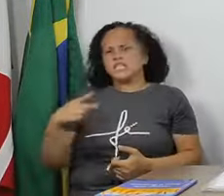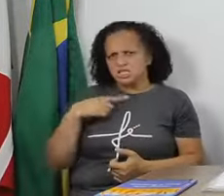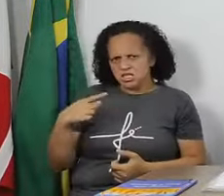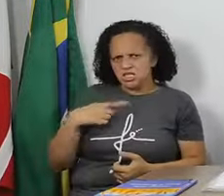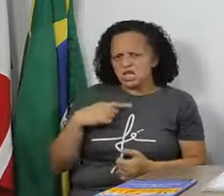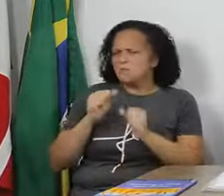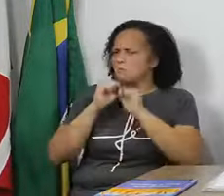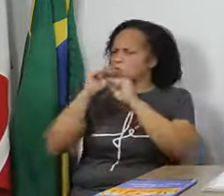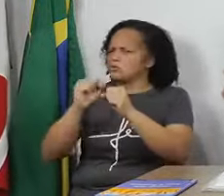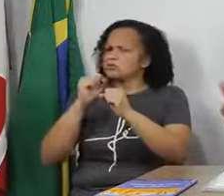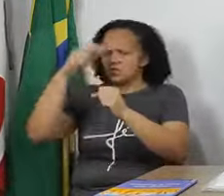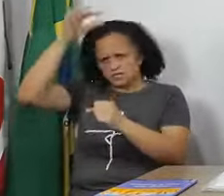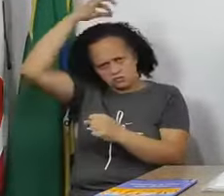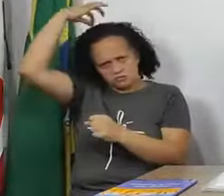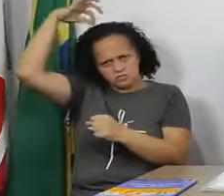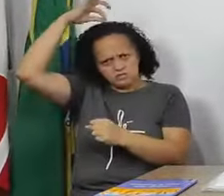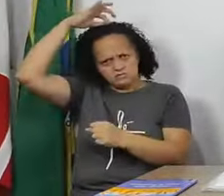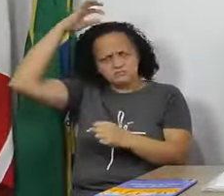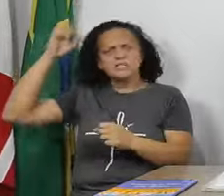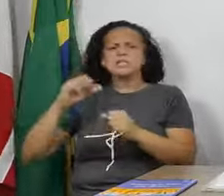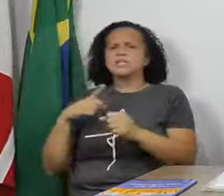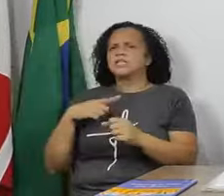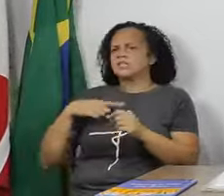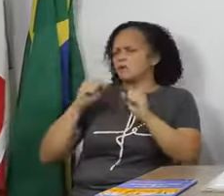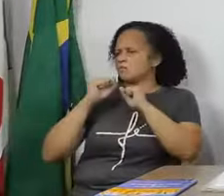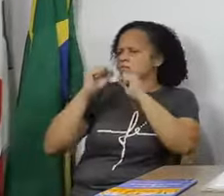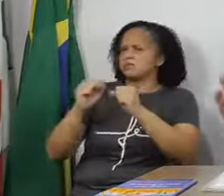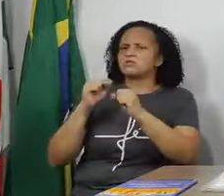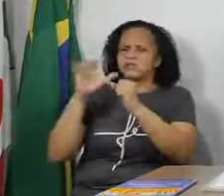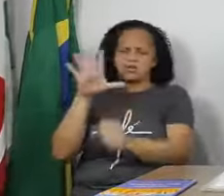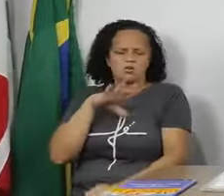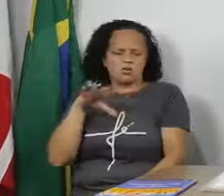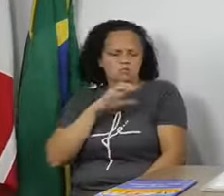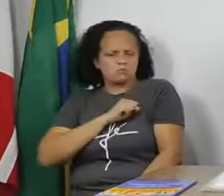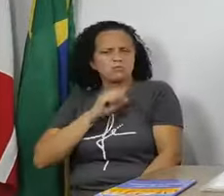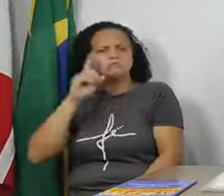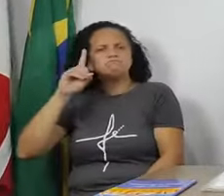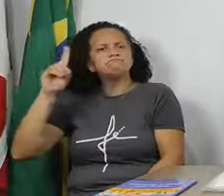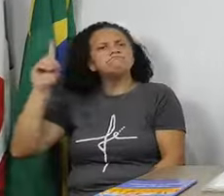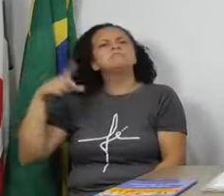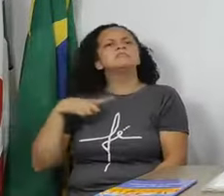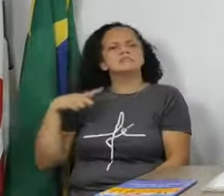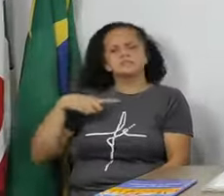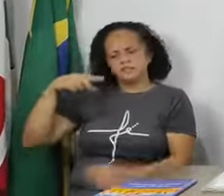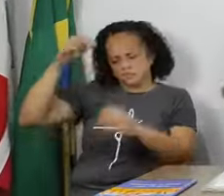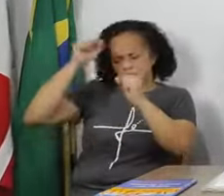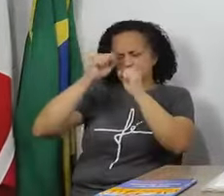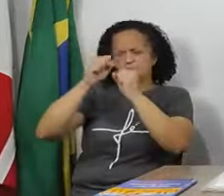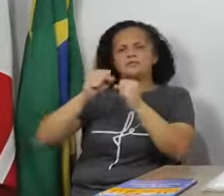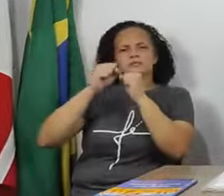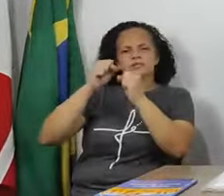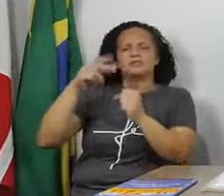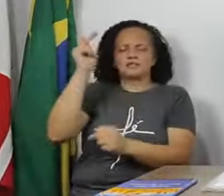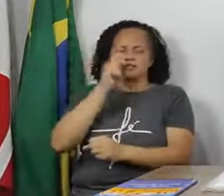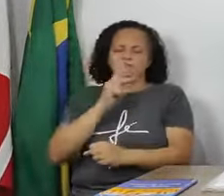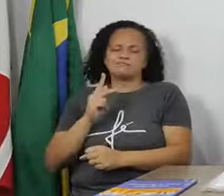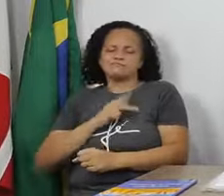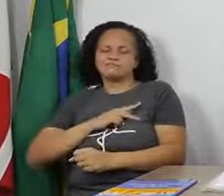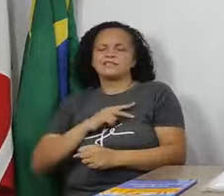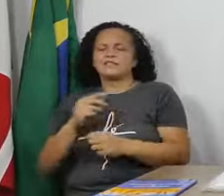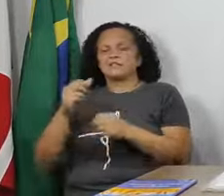Espírito Santo, há poder no amor de Deus, há poder na paz de Cristo, há poder no gozo